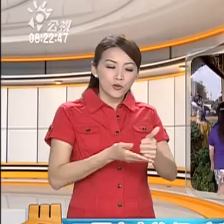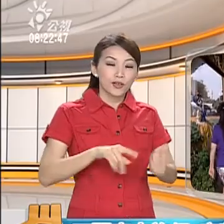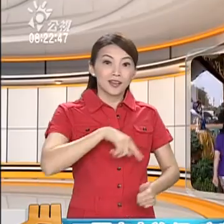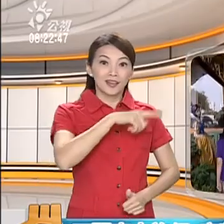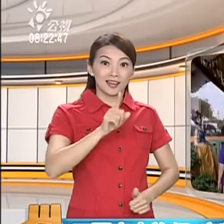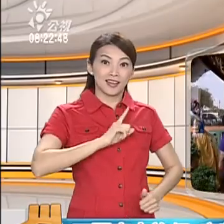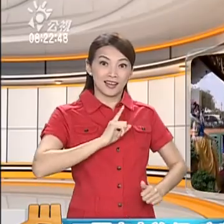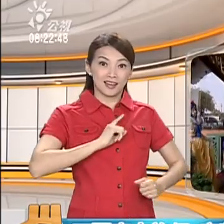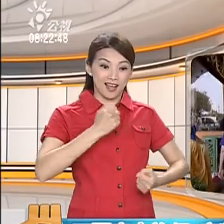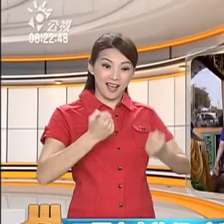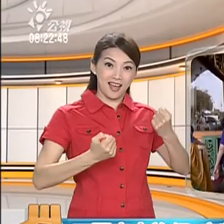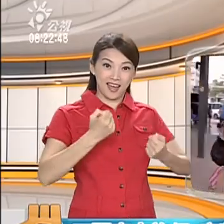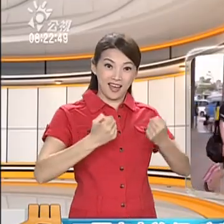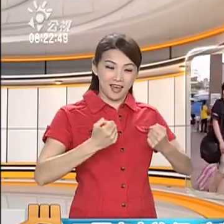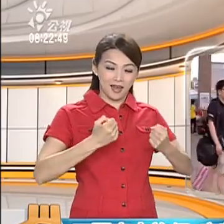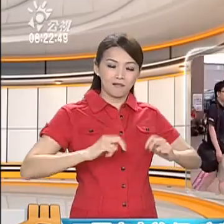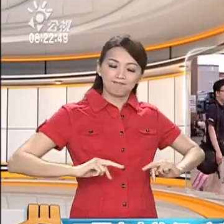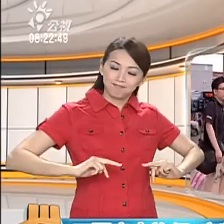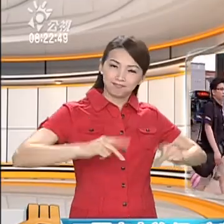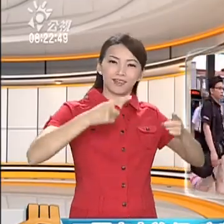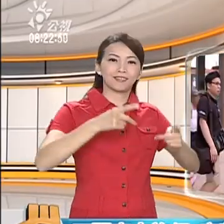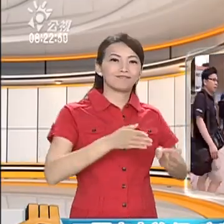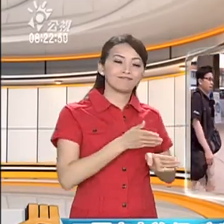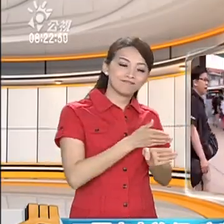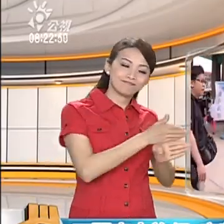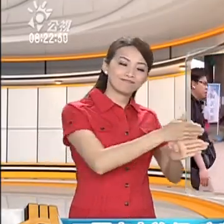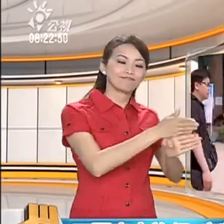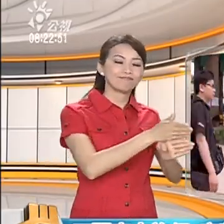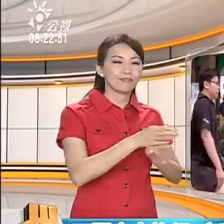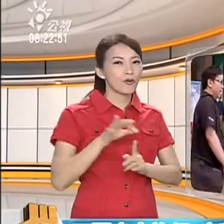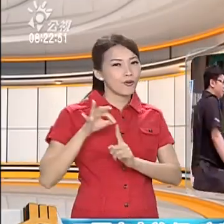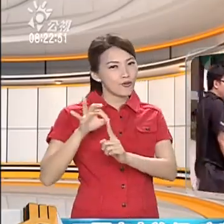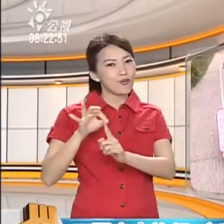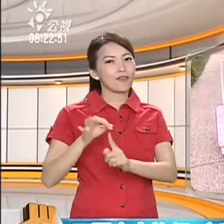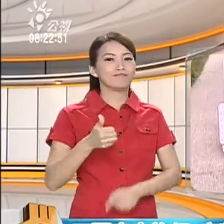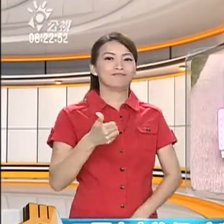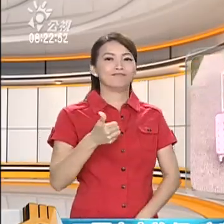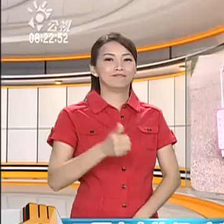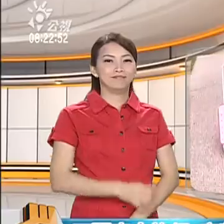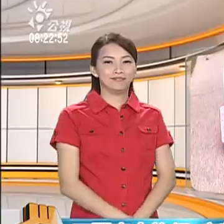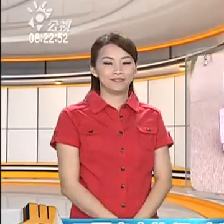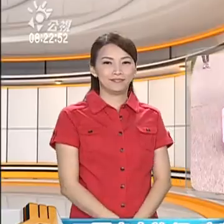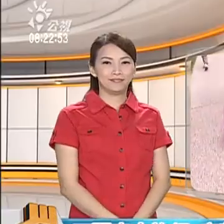客，鼓励大家不要自己开车，而是多搭乘公共运输工具。